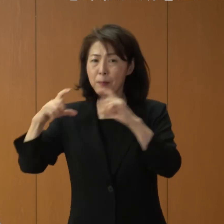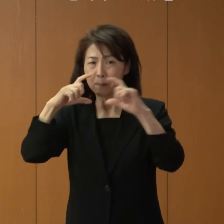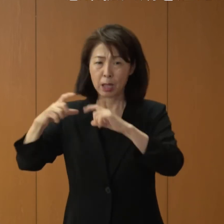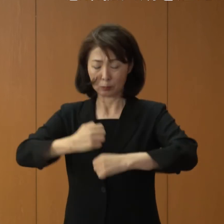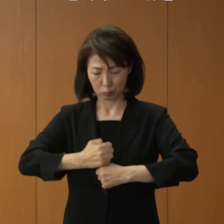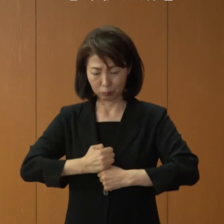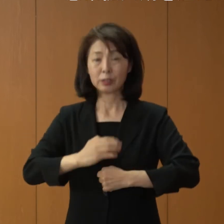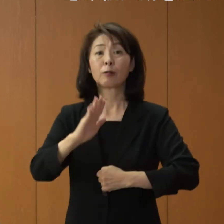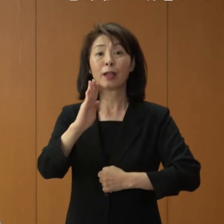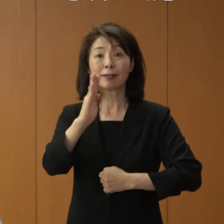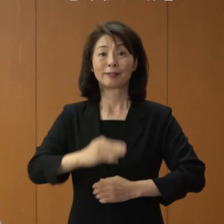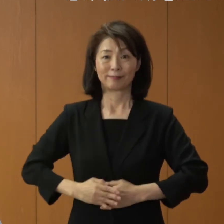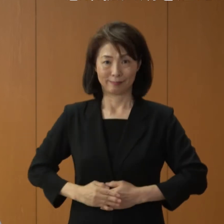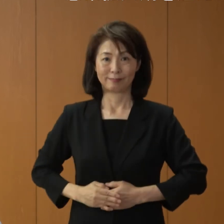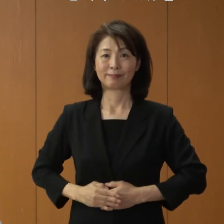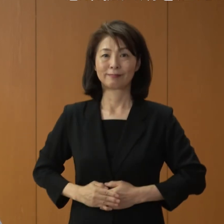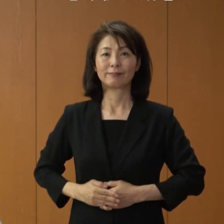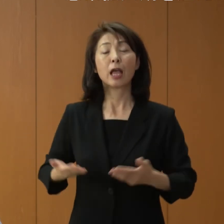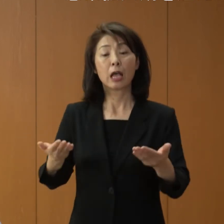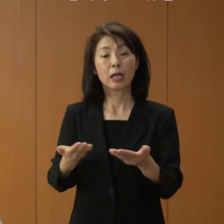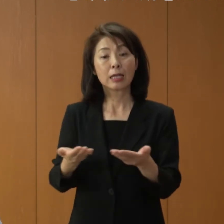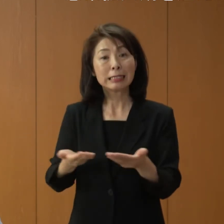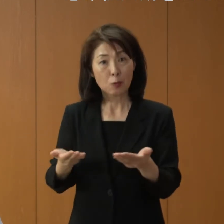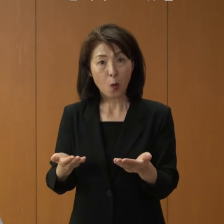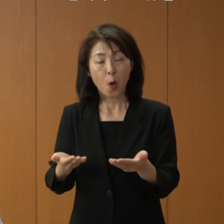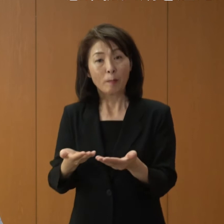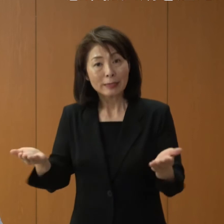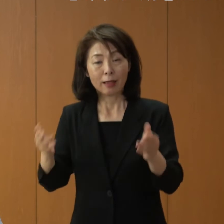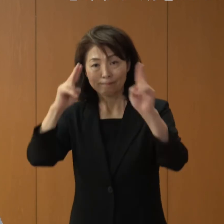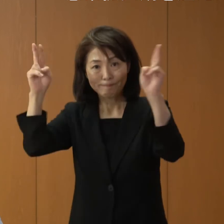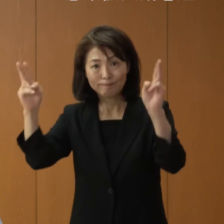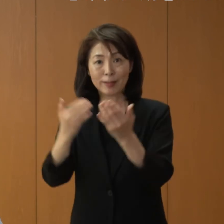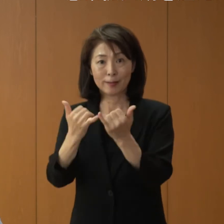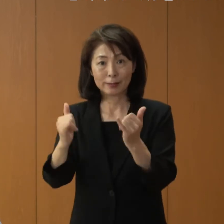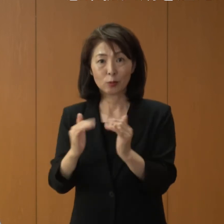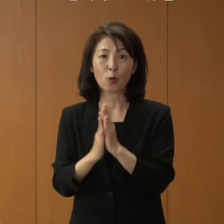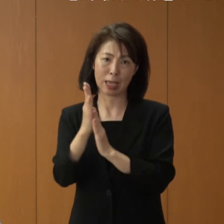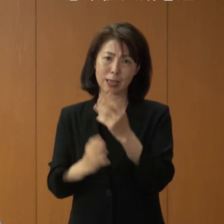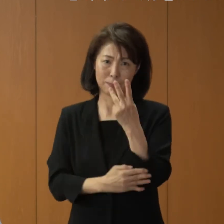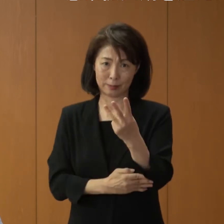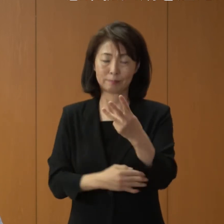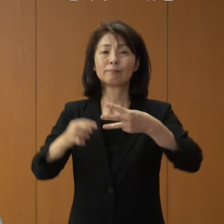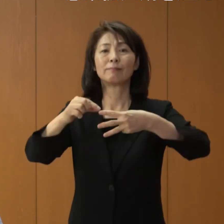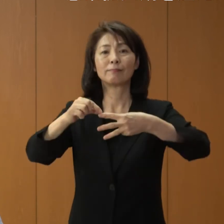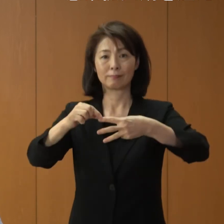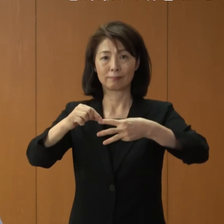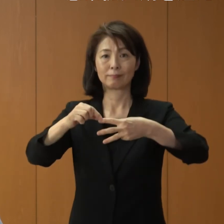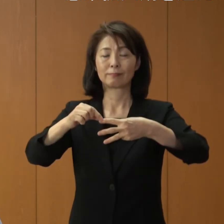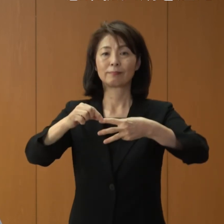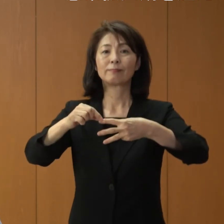。次に事業者の皆様へのお願いです。3点あります。1つ